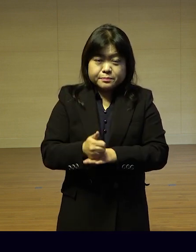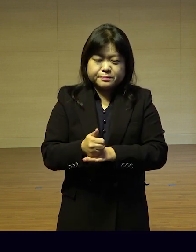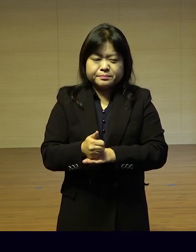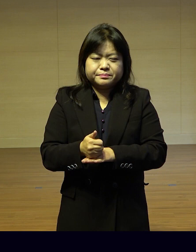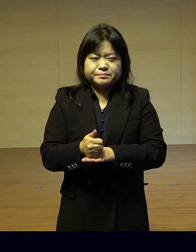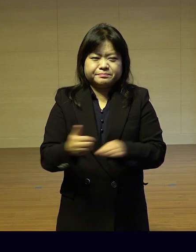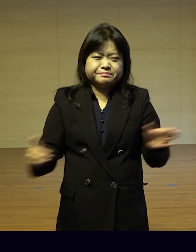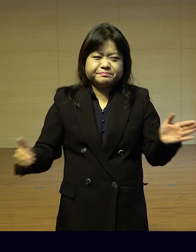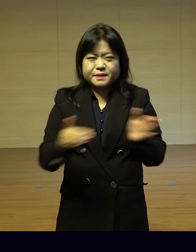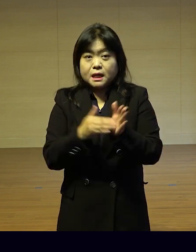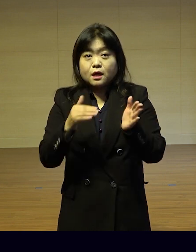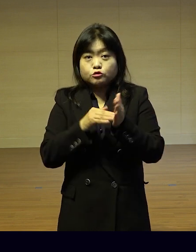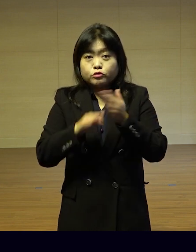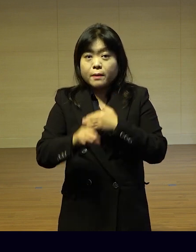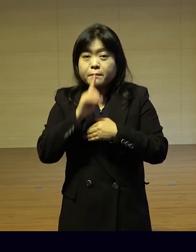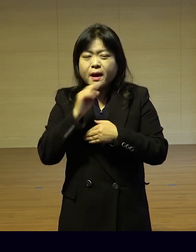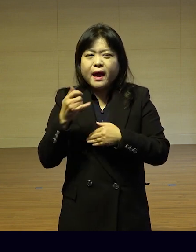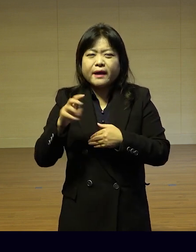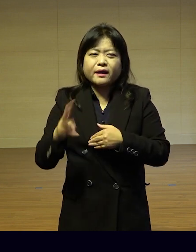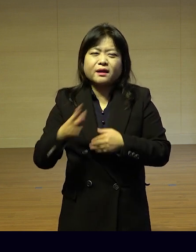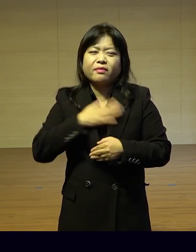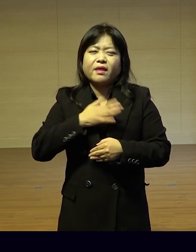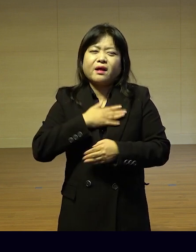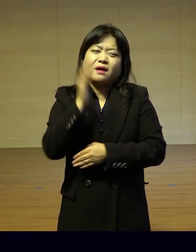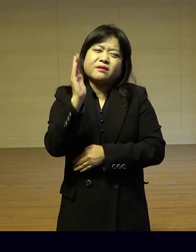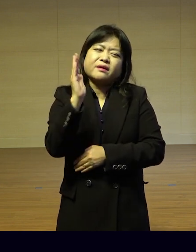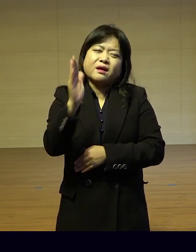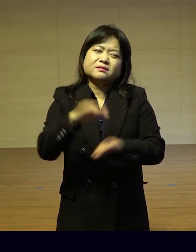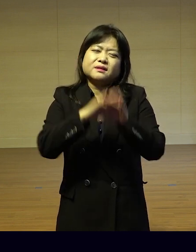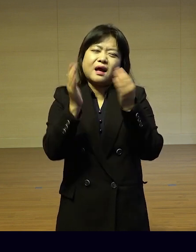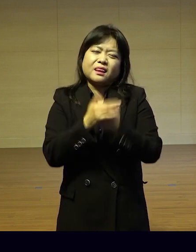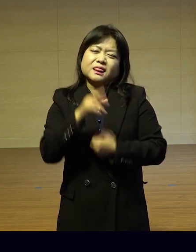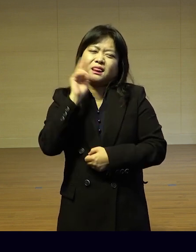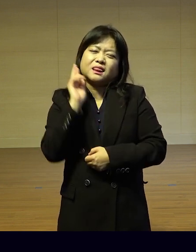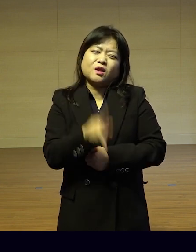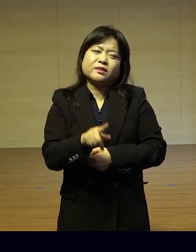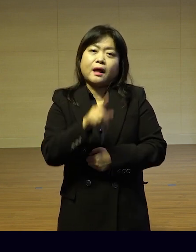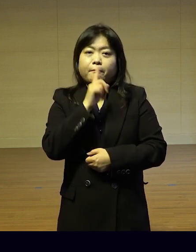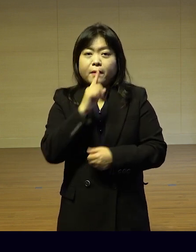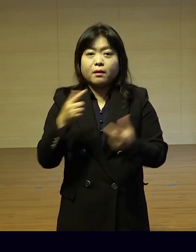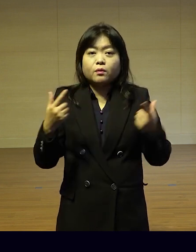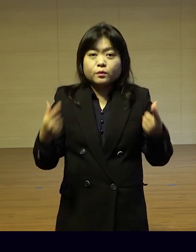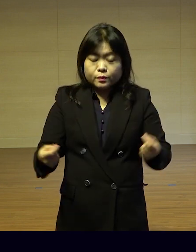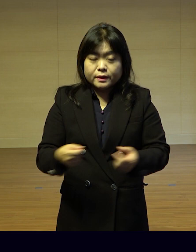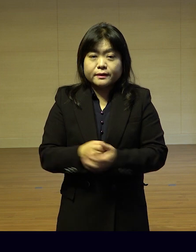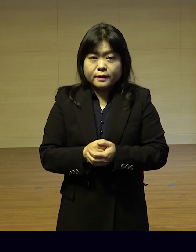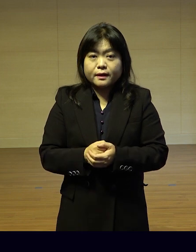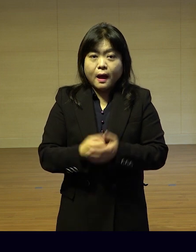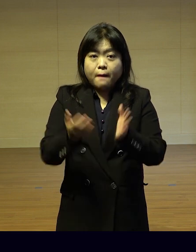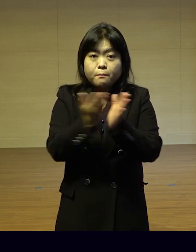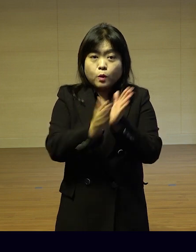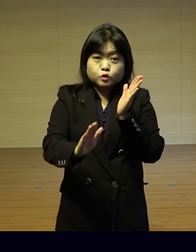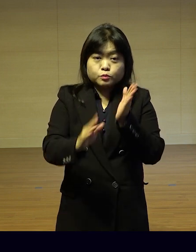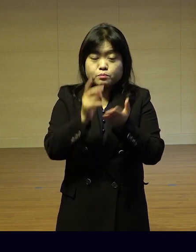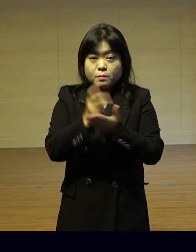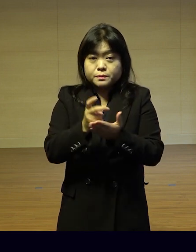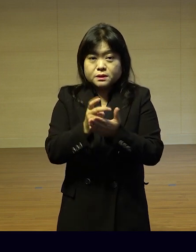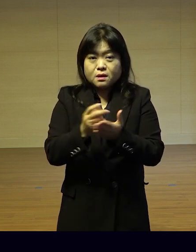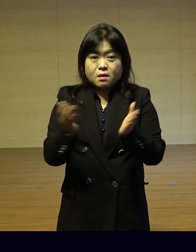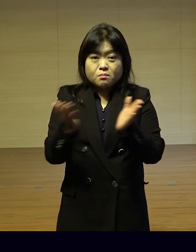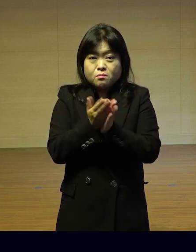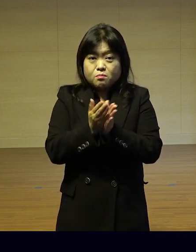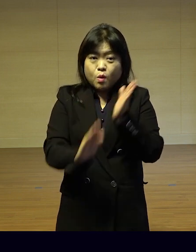찍으면서 지금까지 내가 얘기한 것은 다 틀렸다 얘기한 거 똑같아요. 그러니까 이 모순